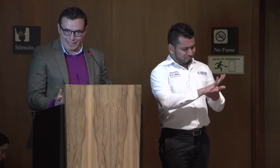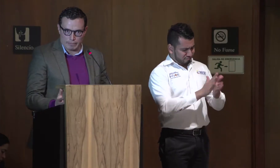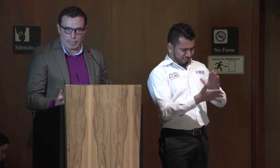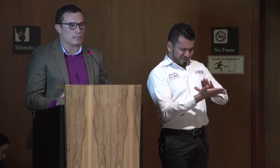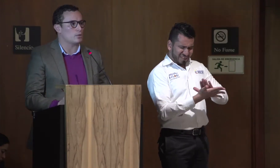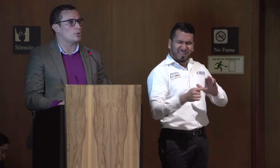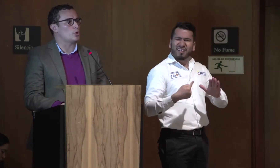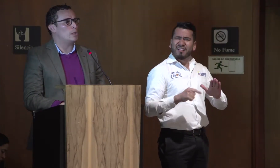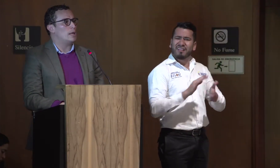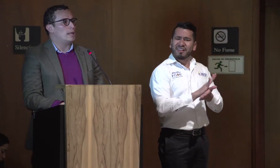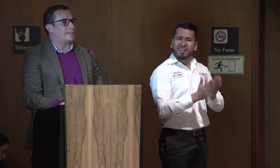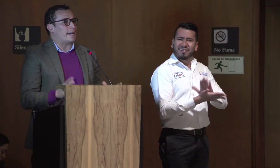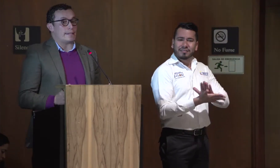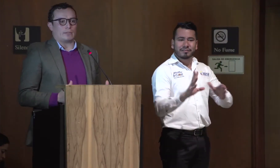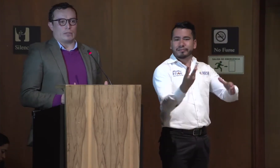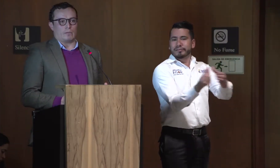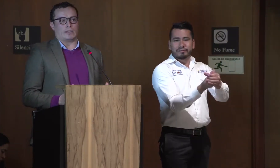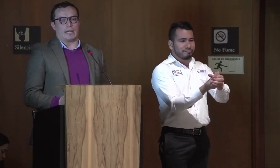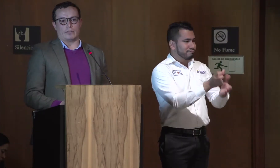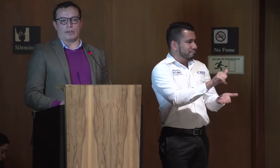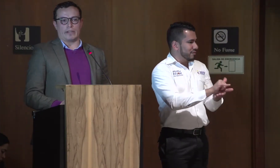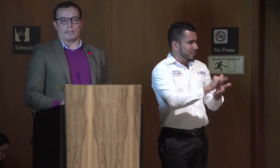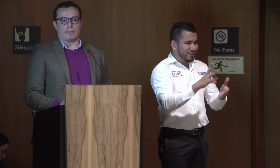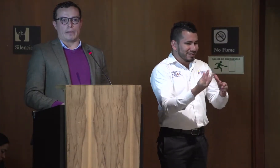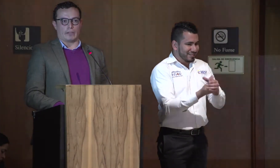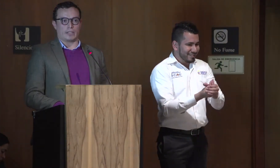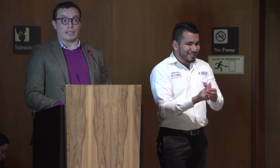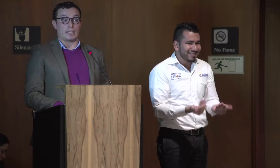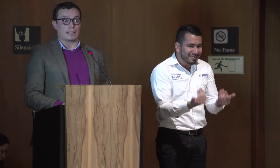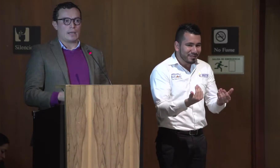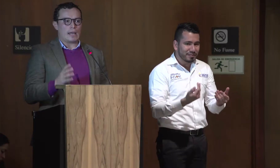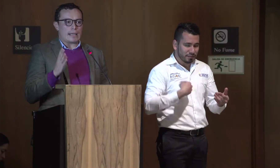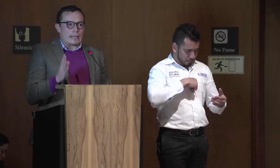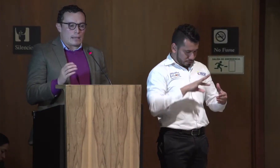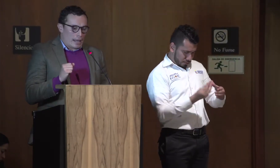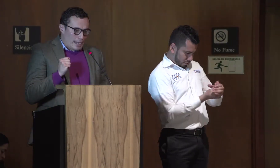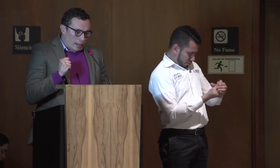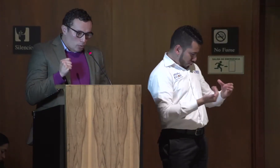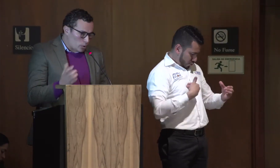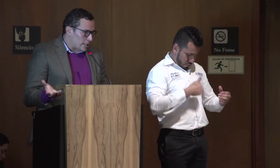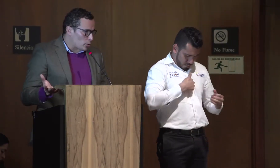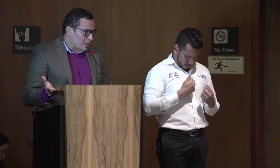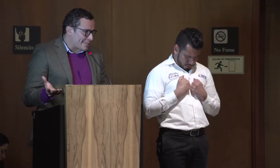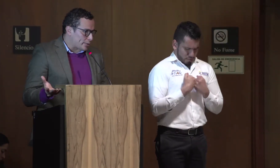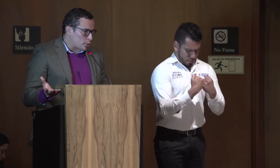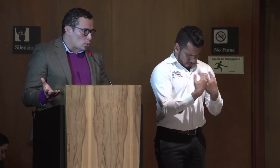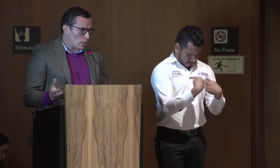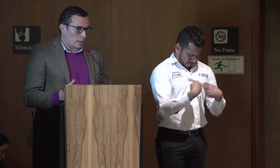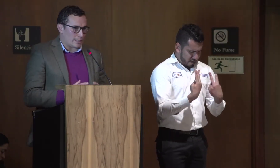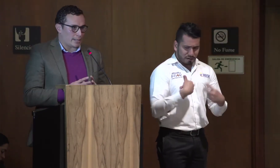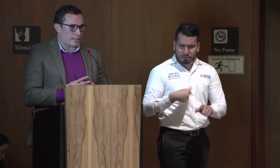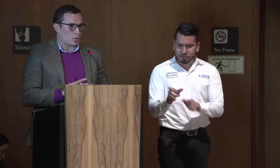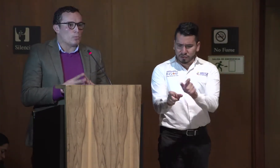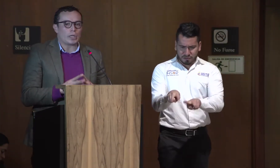la paz también es inclusión, de ahí es donde vamos a sacar esos referentes para vernos en equidad y la comunidad sorda siento